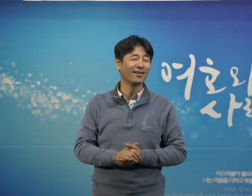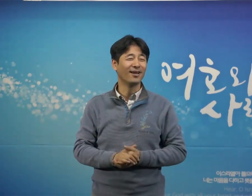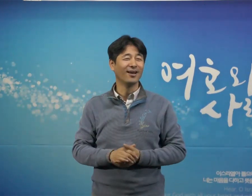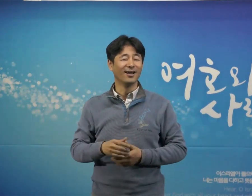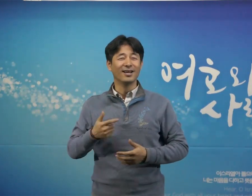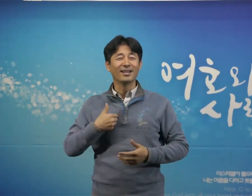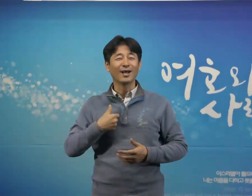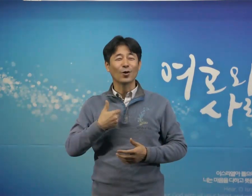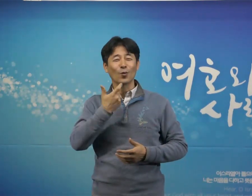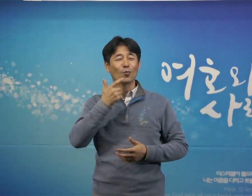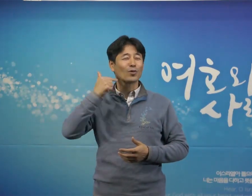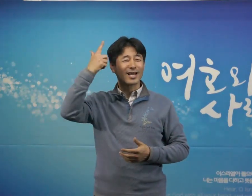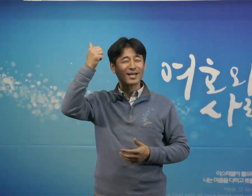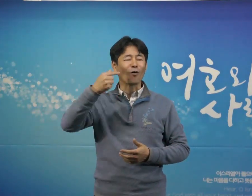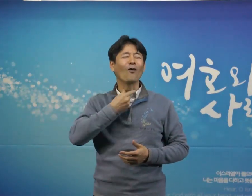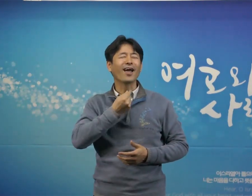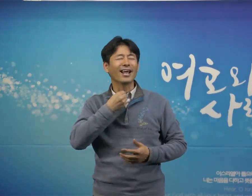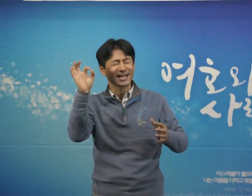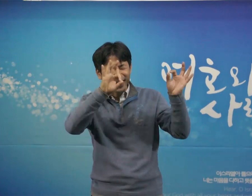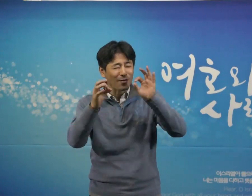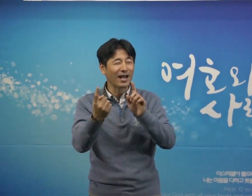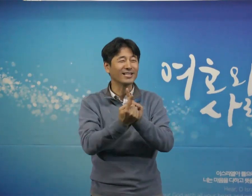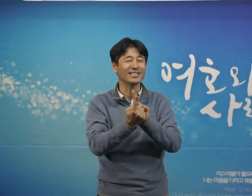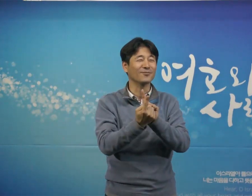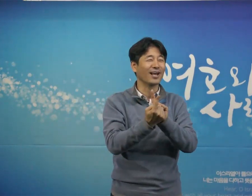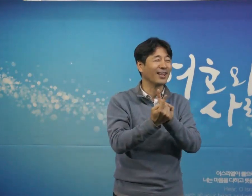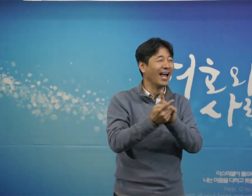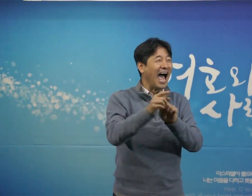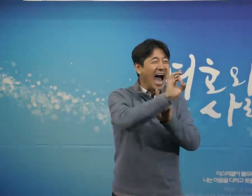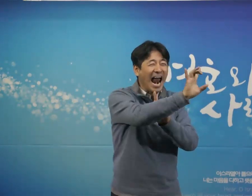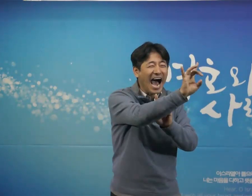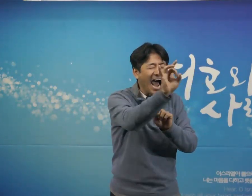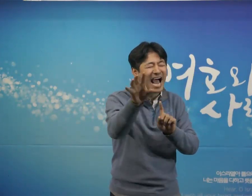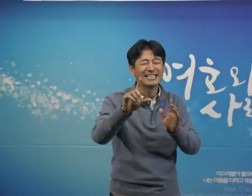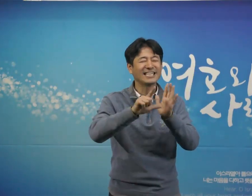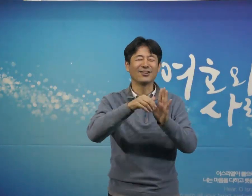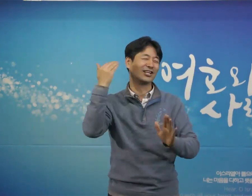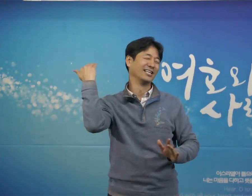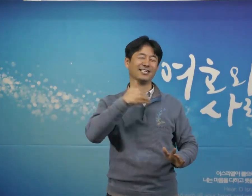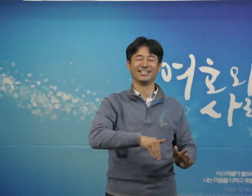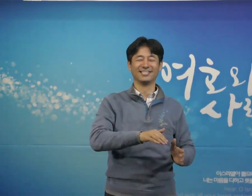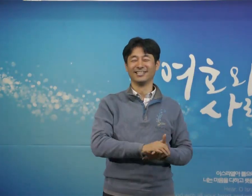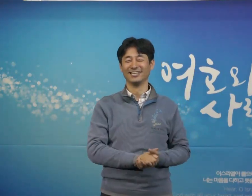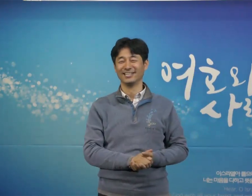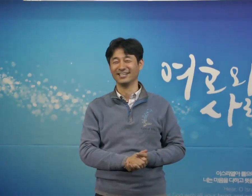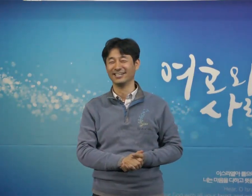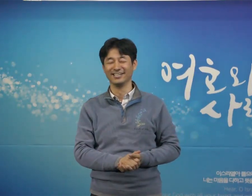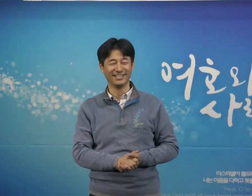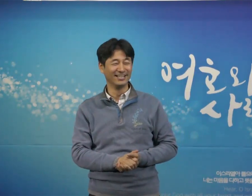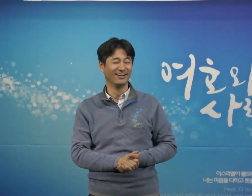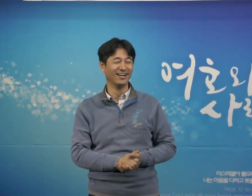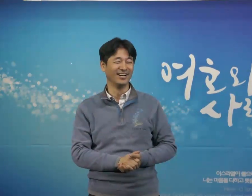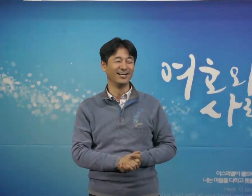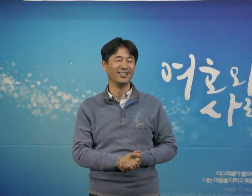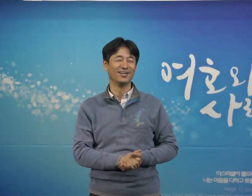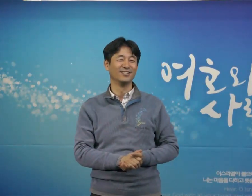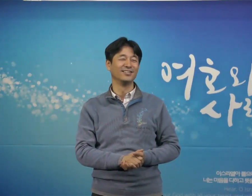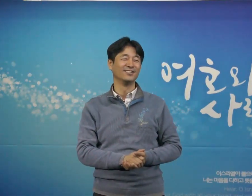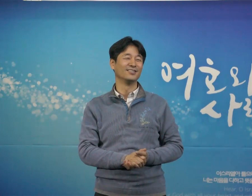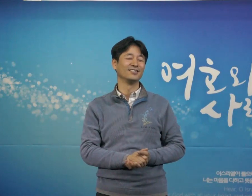많은 사람이 이곳에 모여 있으면 저를 만나고자 오셨다라고 한다면 그들 각자에게